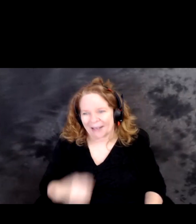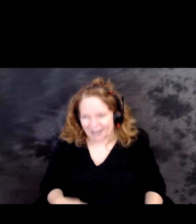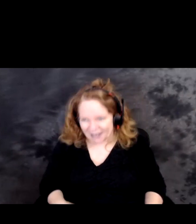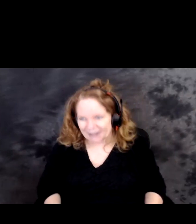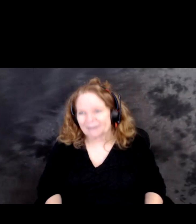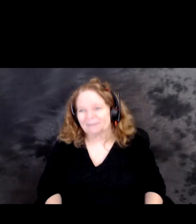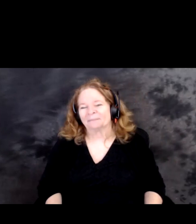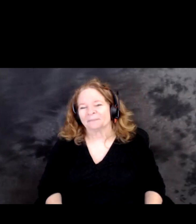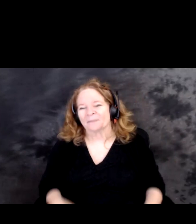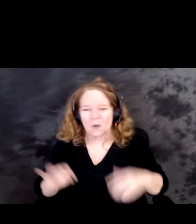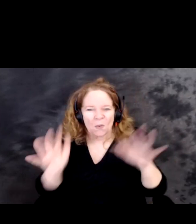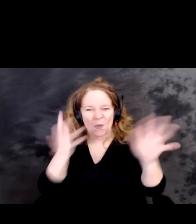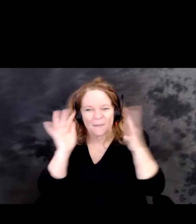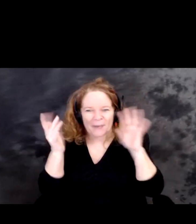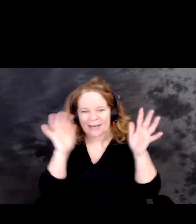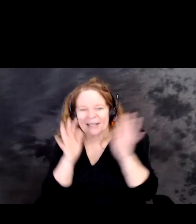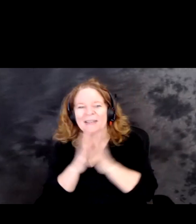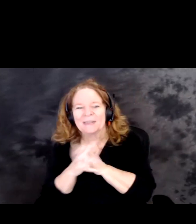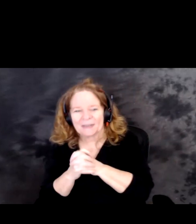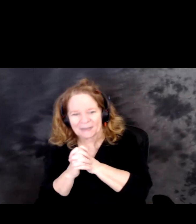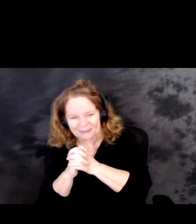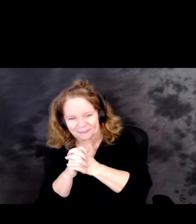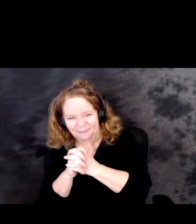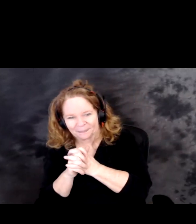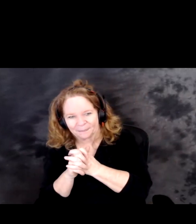Peggy. What did it do?